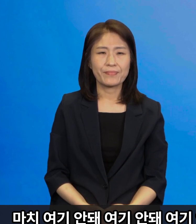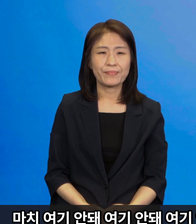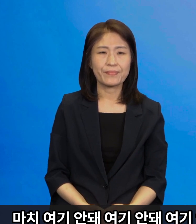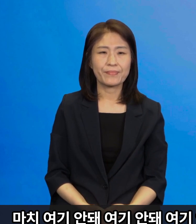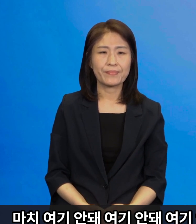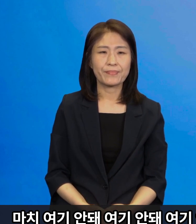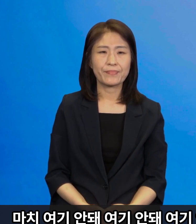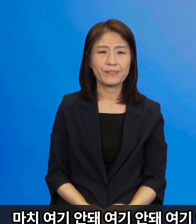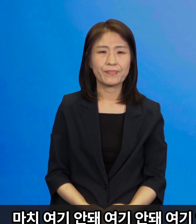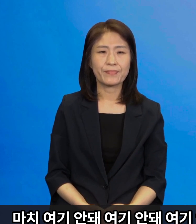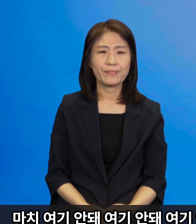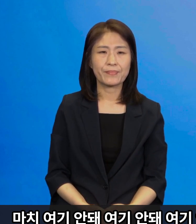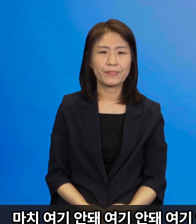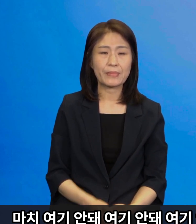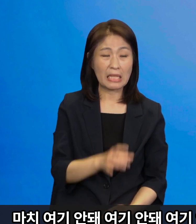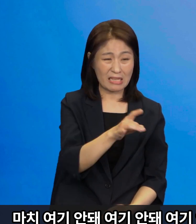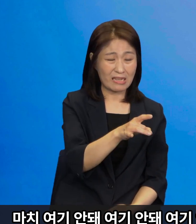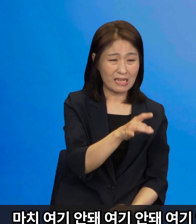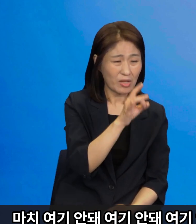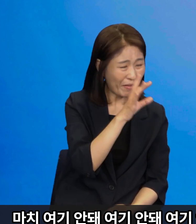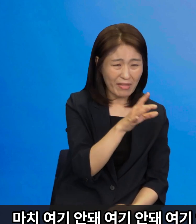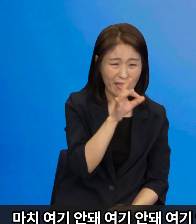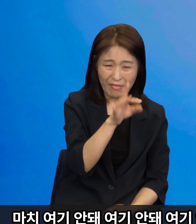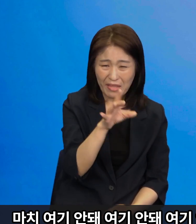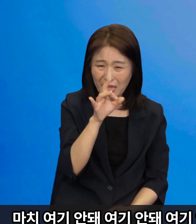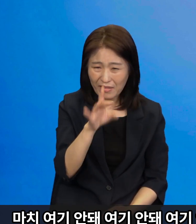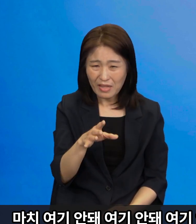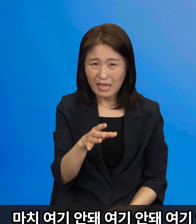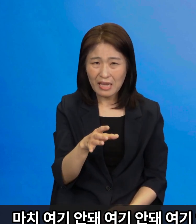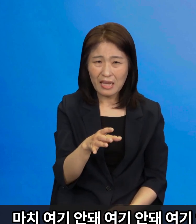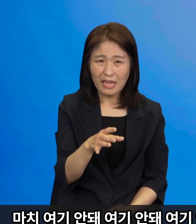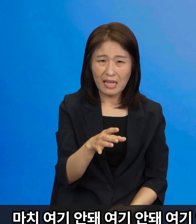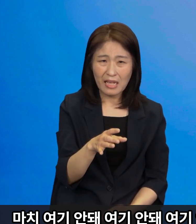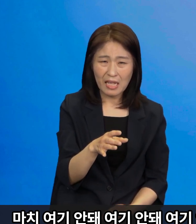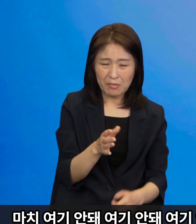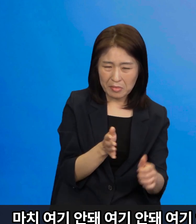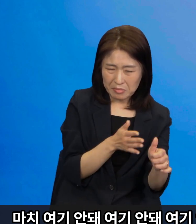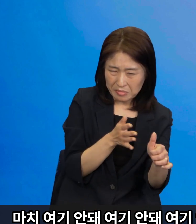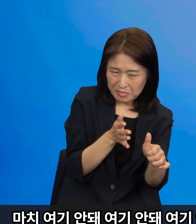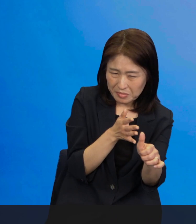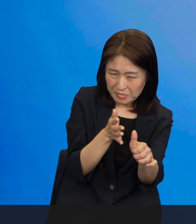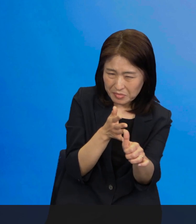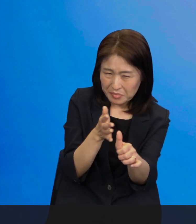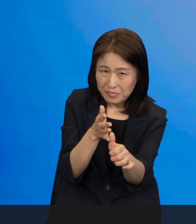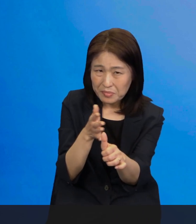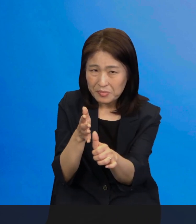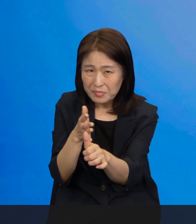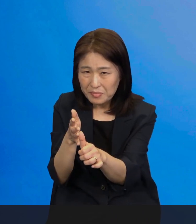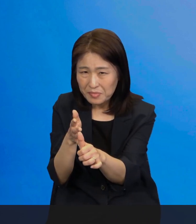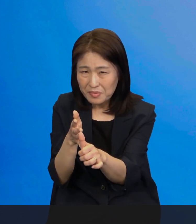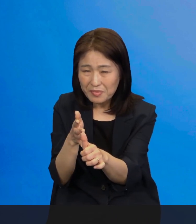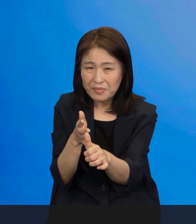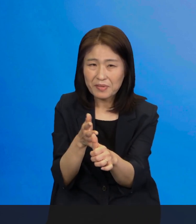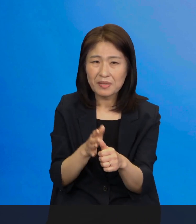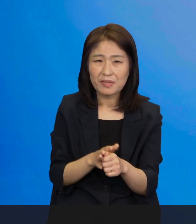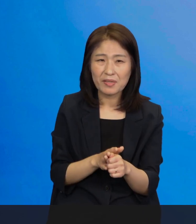마치 여기는 안 돼, 여기 안 돼, 여기 안 돼 해서 어디로 몰아가는 게 뭐 같습니까? 선한 목자.